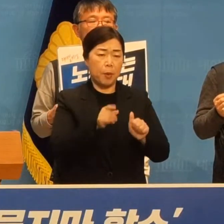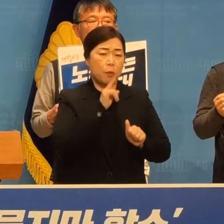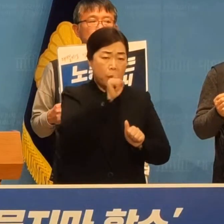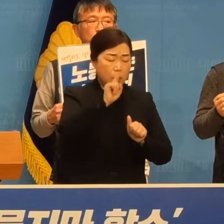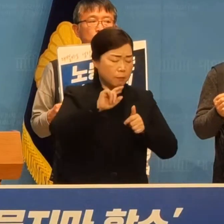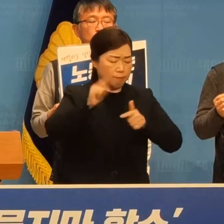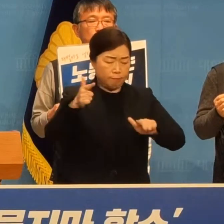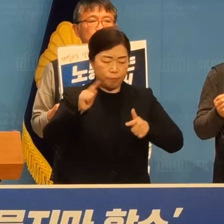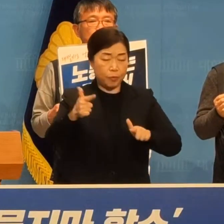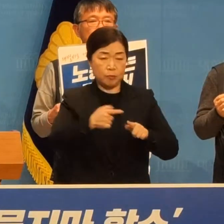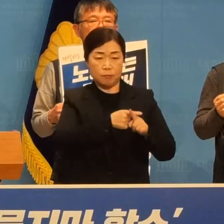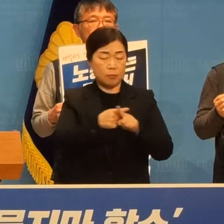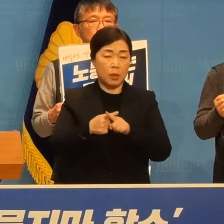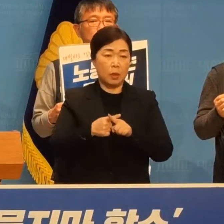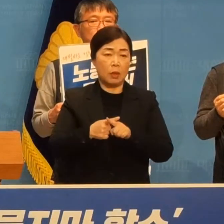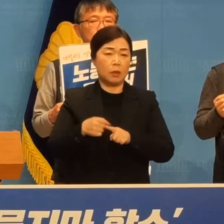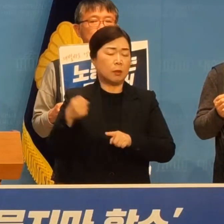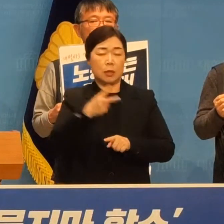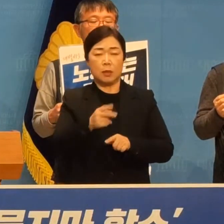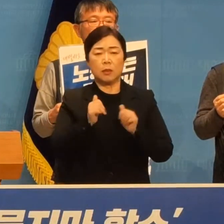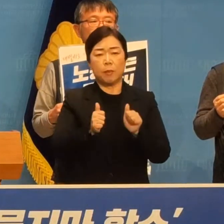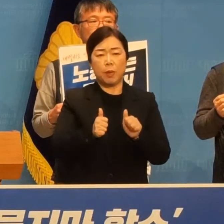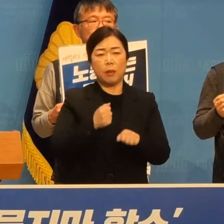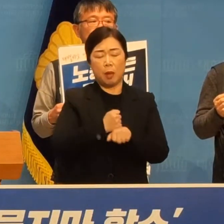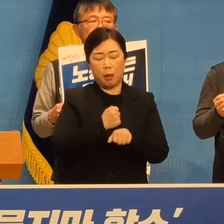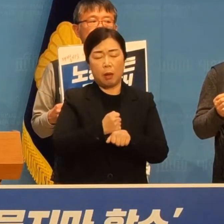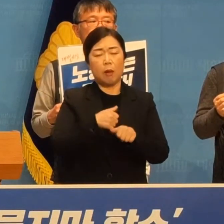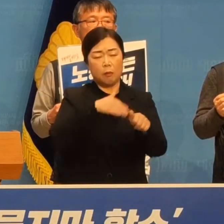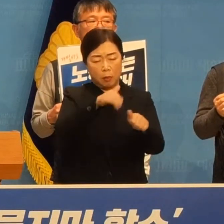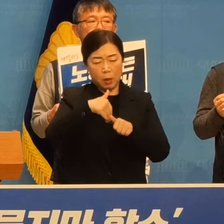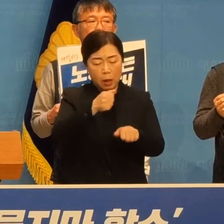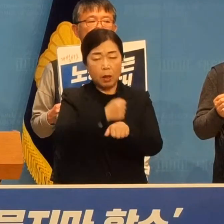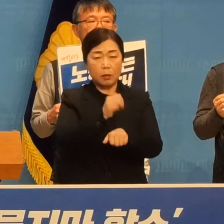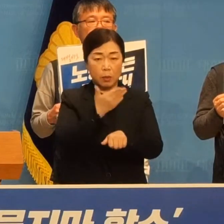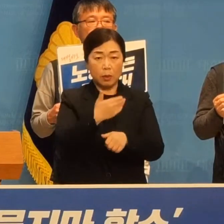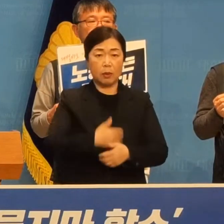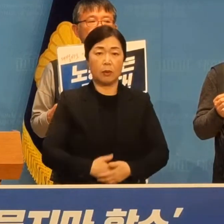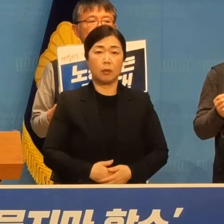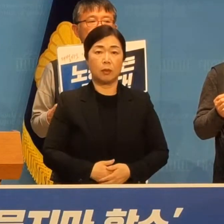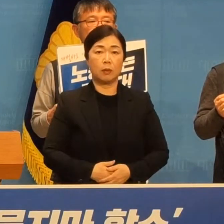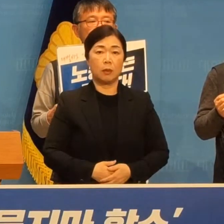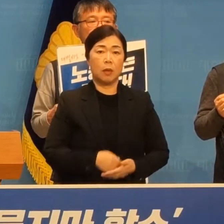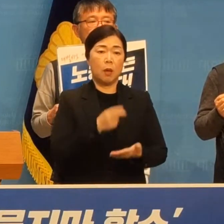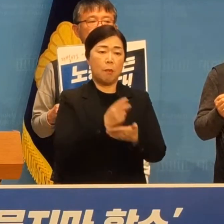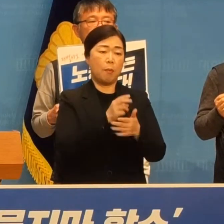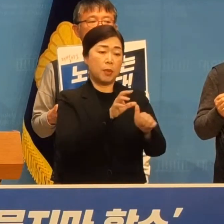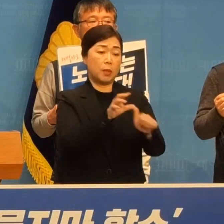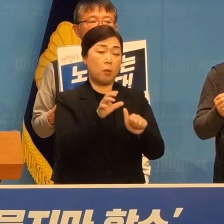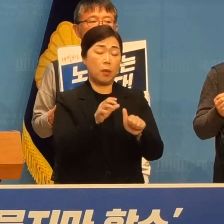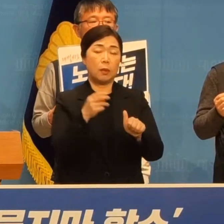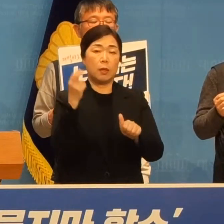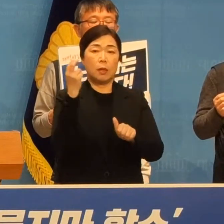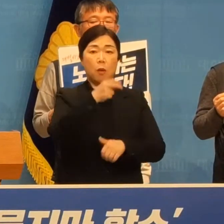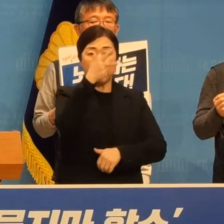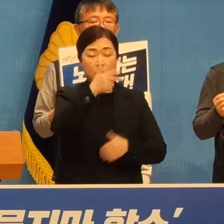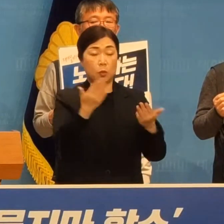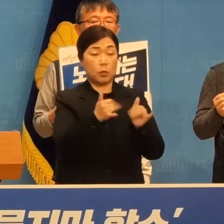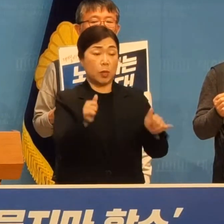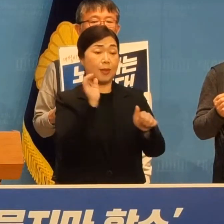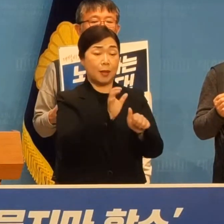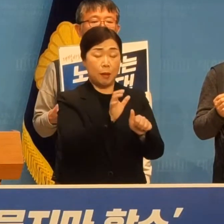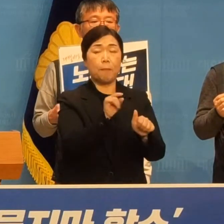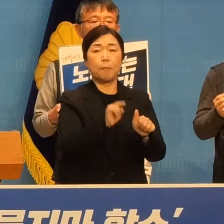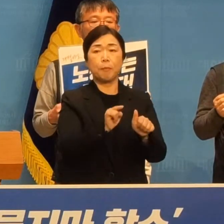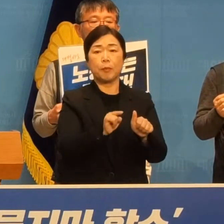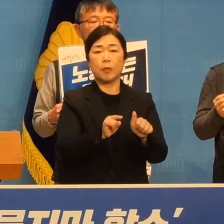항소까지 했습니다. 또다시 오랜 기간 재판을 받아야 합니다. 법체계를 이용한 검찰의 노동자 탄압은 이번 사건에 국한된